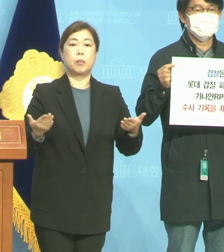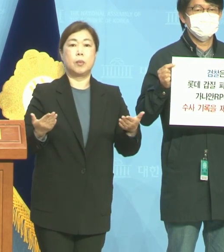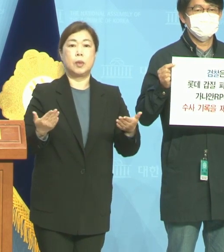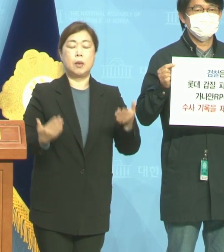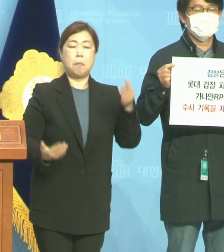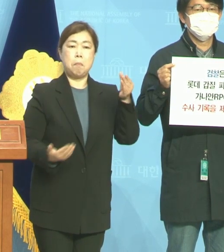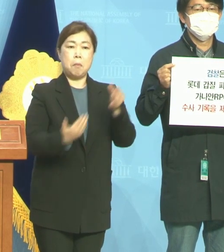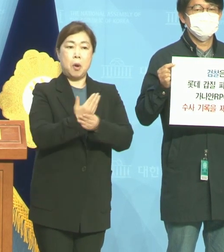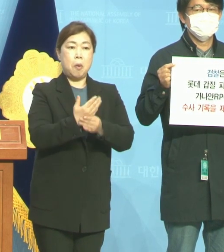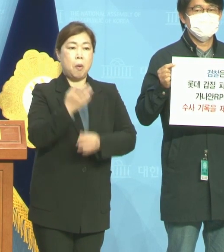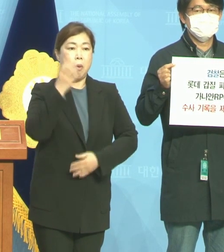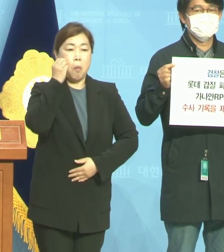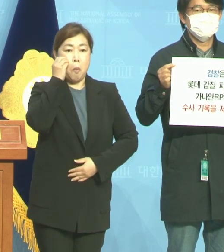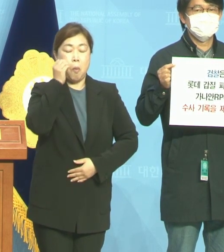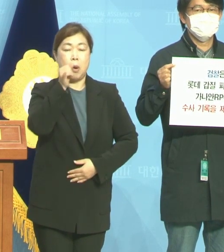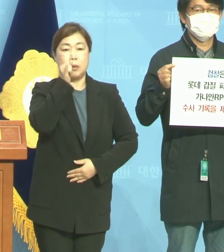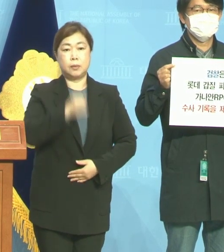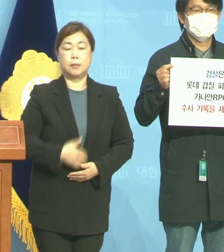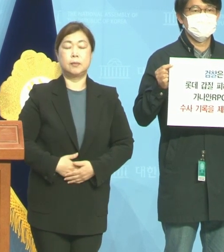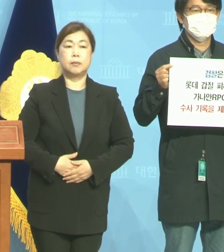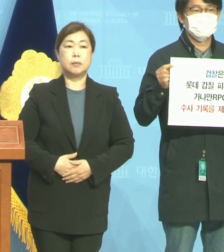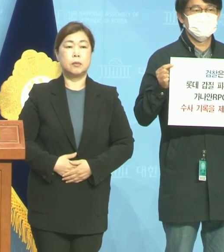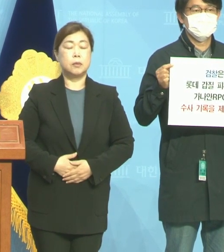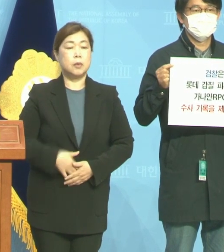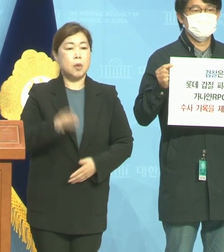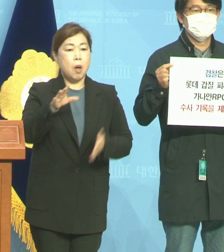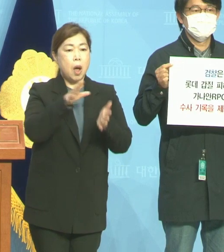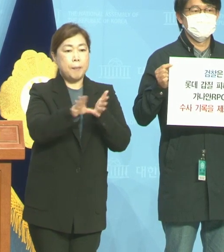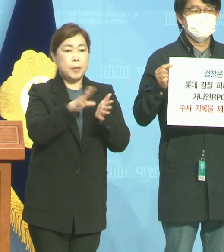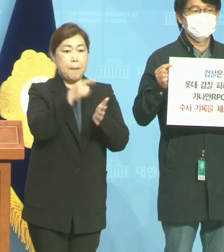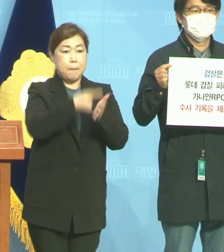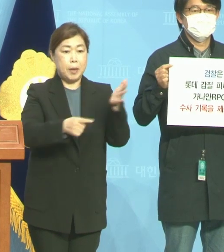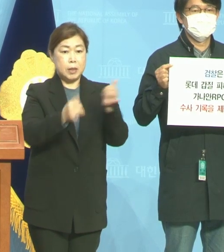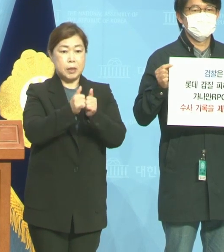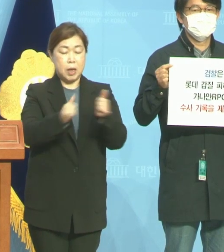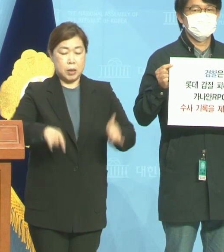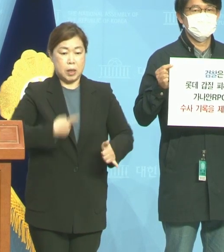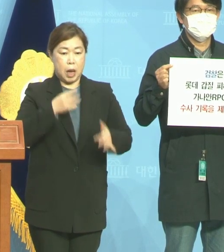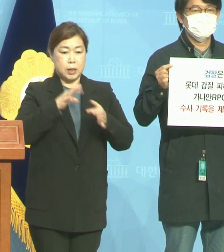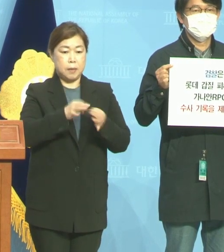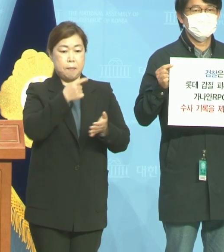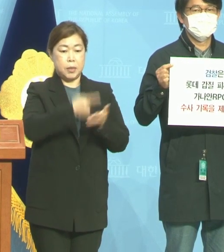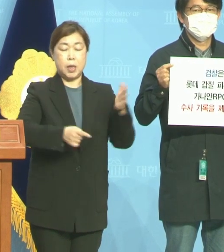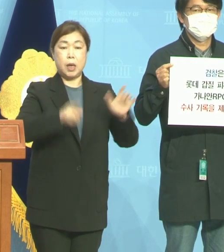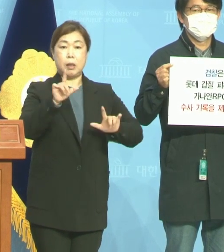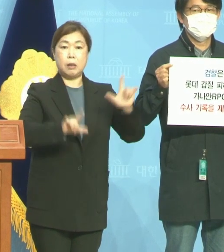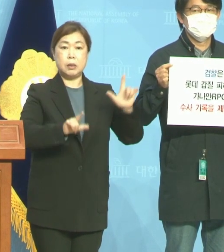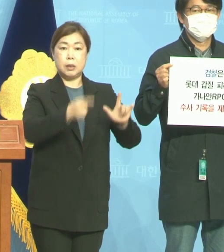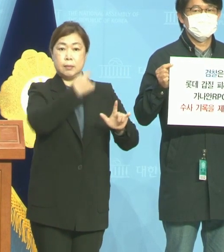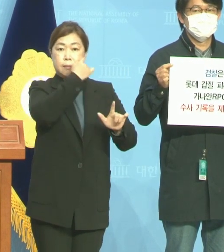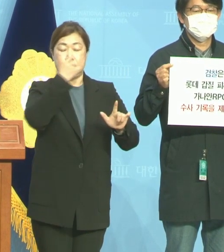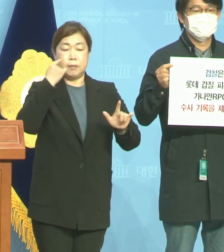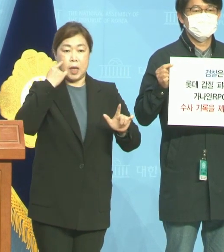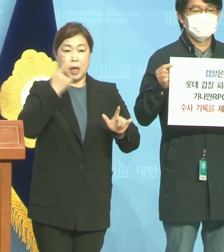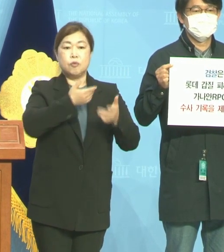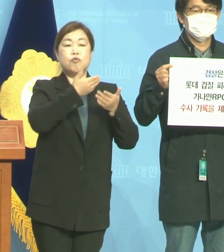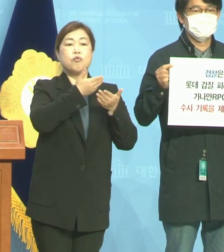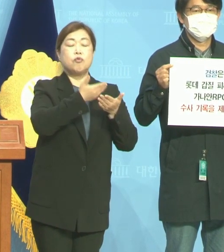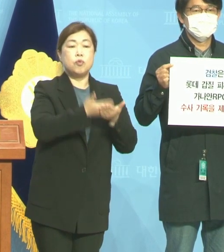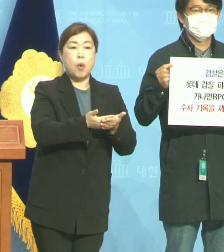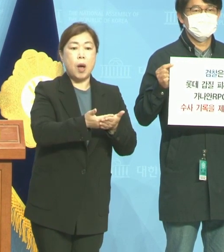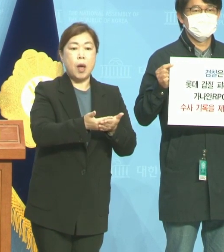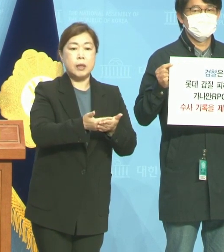초유의 사태가 벌어졌습니다 그것도 각질 피해자가 자신의 피해 사실을 입증할 중요한